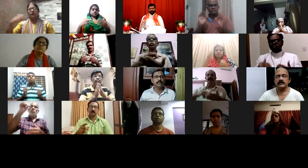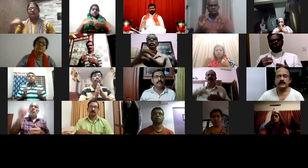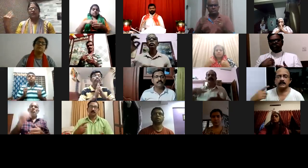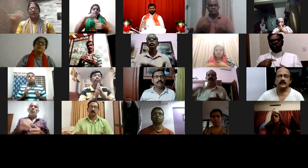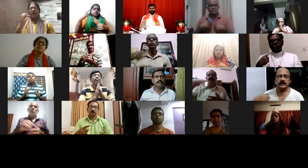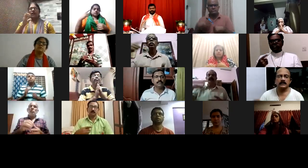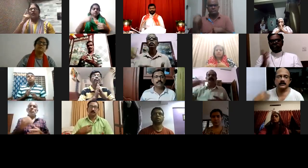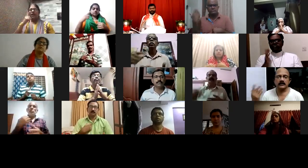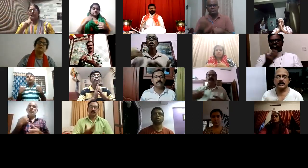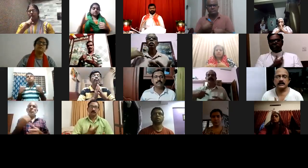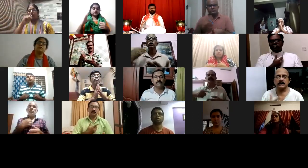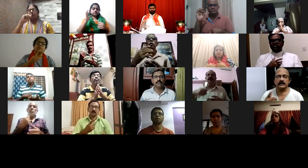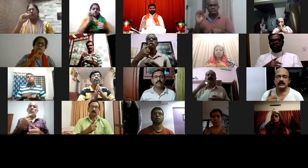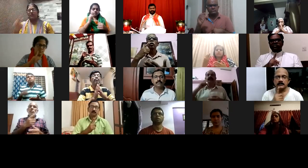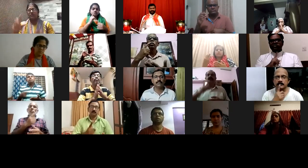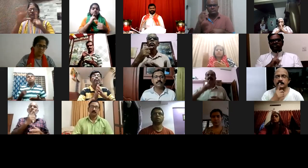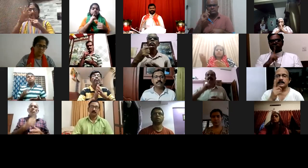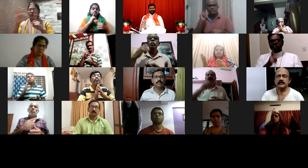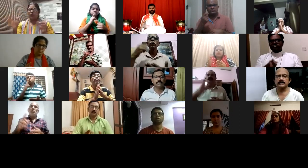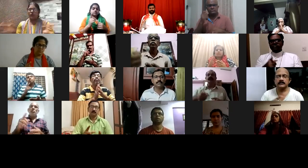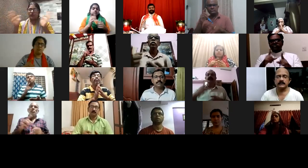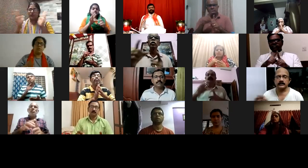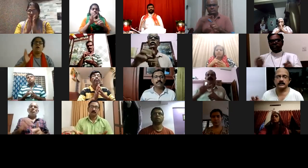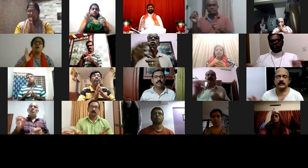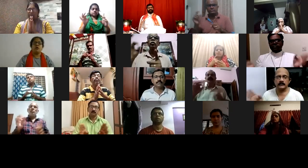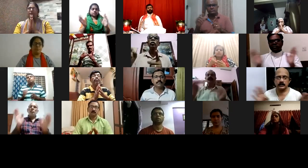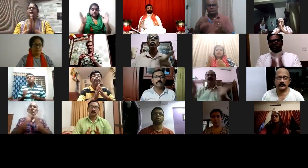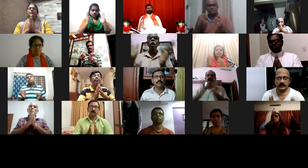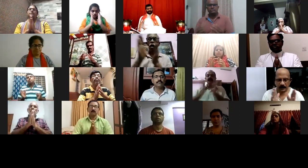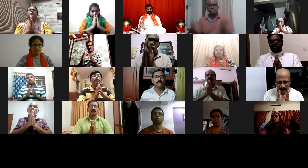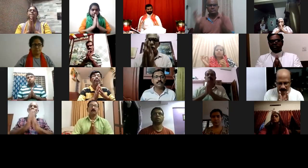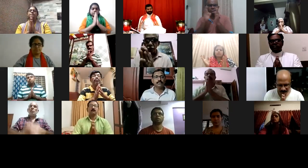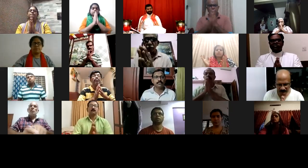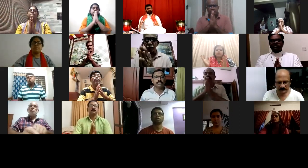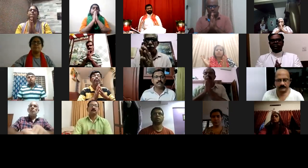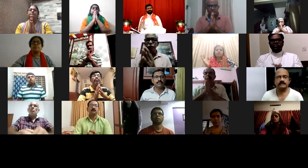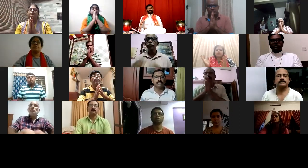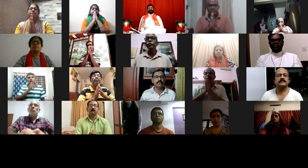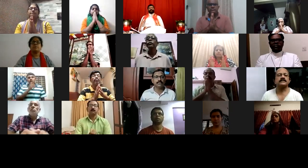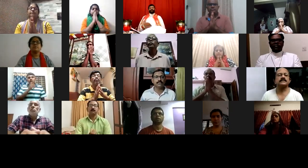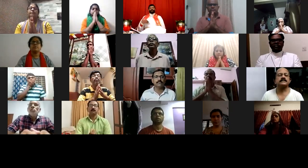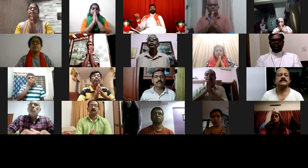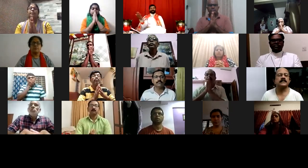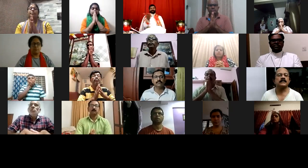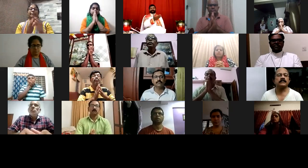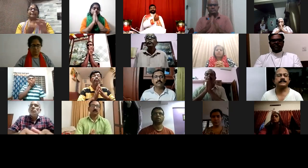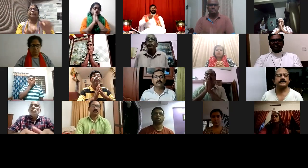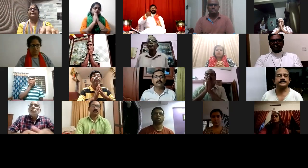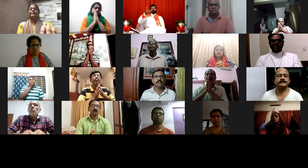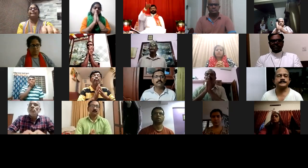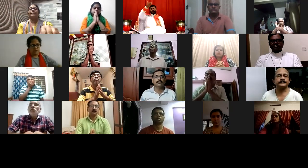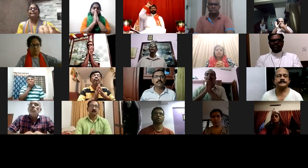പാമോചനത്തിലേക്ക് മാമോദീസായ ശരീരത്തിന്റെ ഉയർപ്പും നിത്യായുസ്സും ഞങ്ങൾ ഏറ്റുപറയുകയും ചെയ്യുന്നു. ആമേൻ.